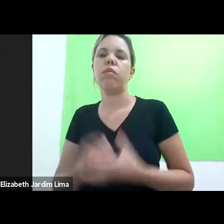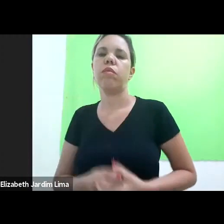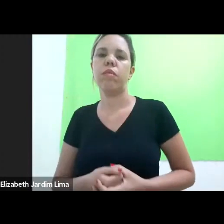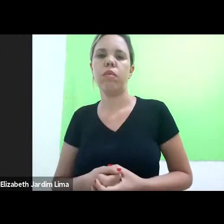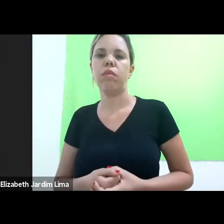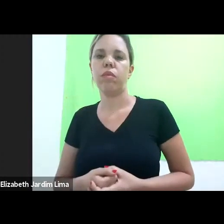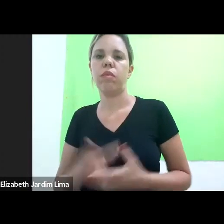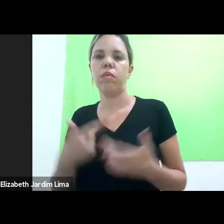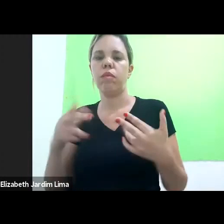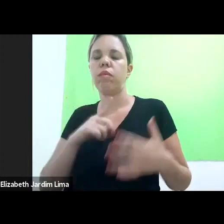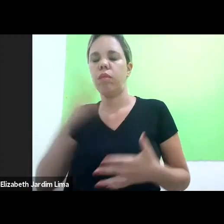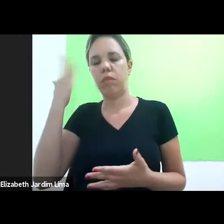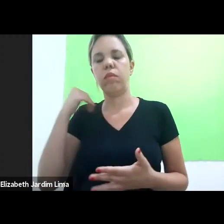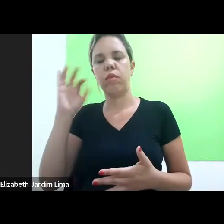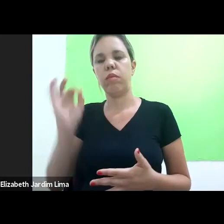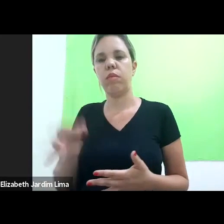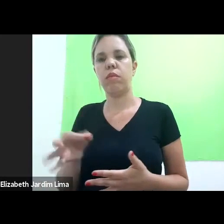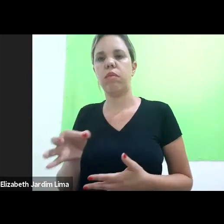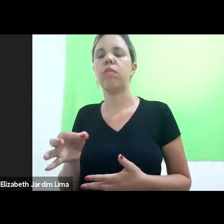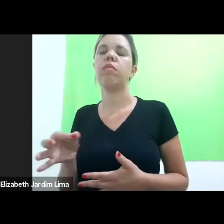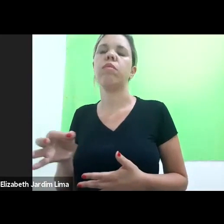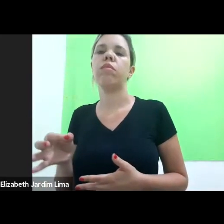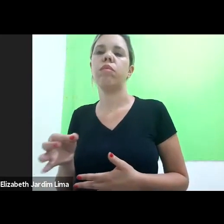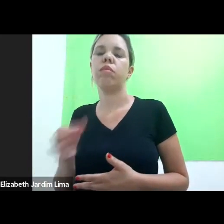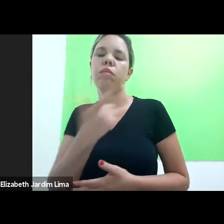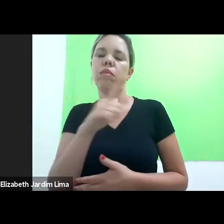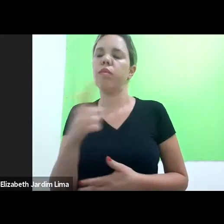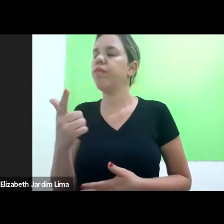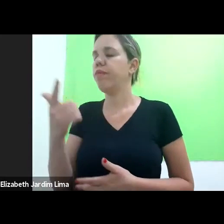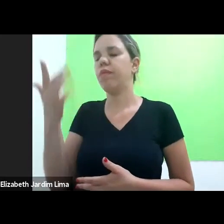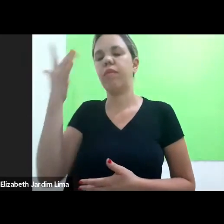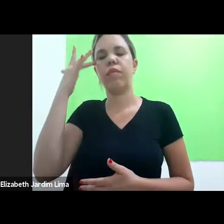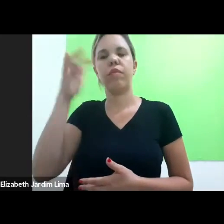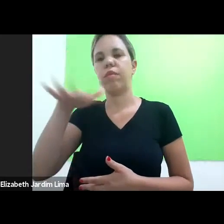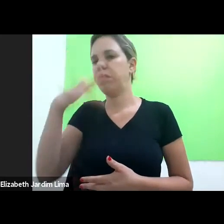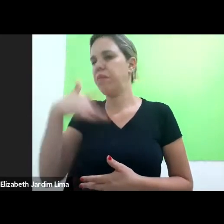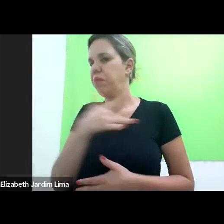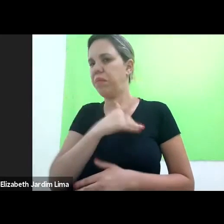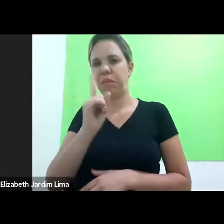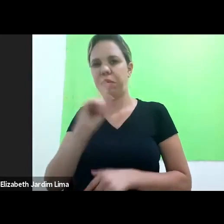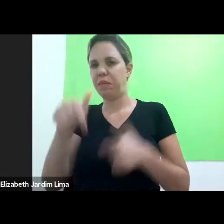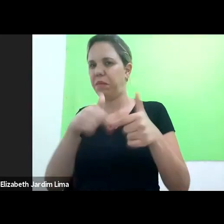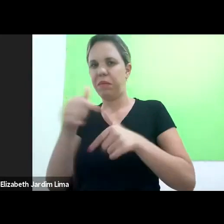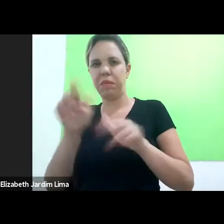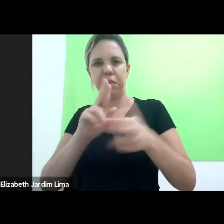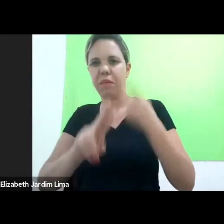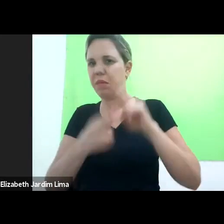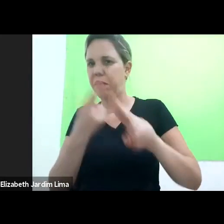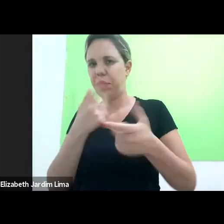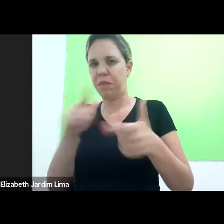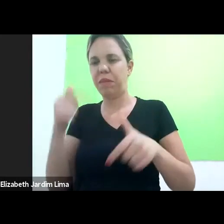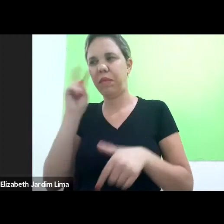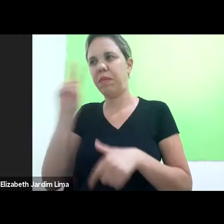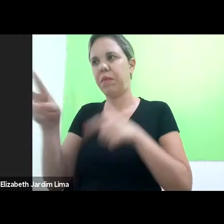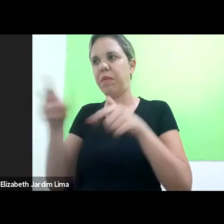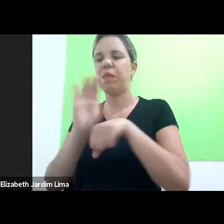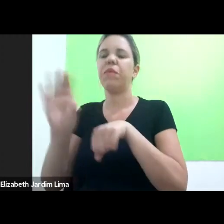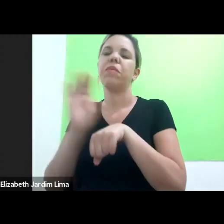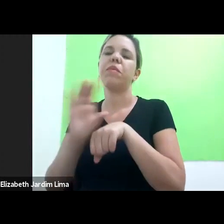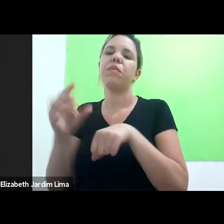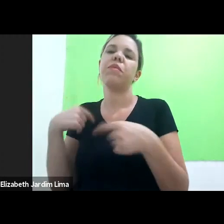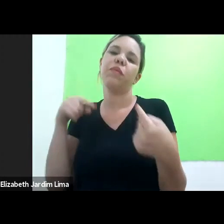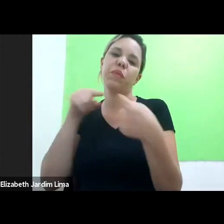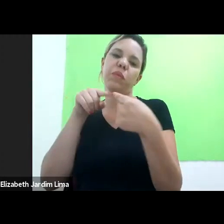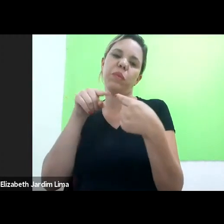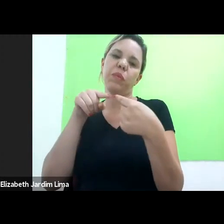tinha certeza, eu não tenho vocação para a área da saúde, então fui ver algo, um curso que eu